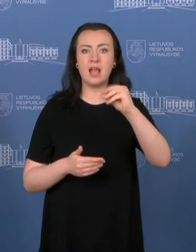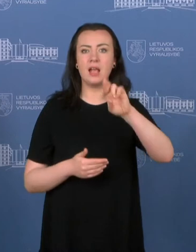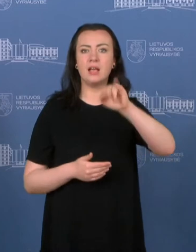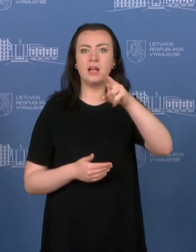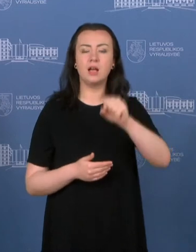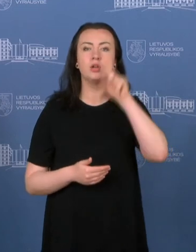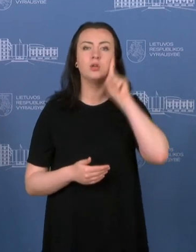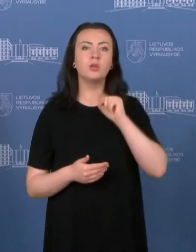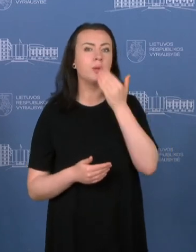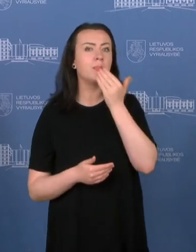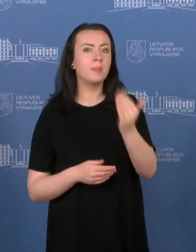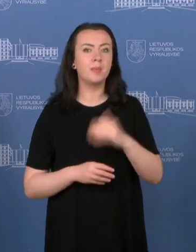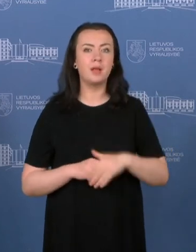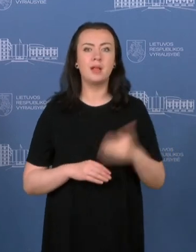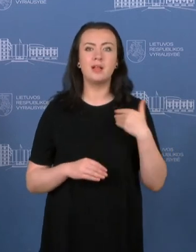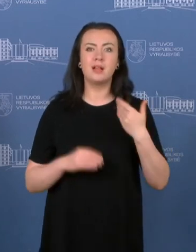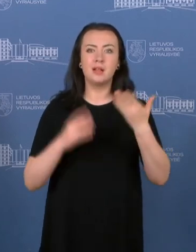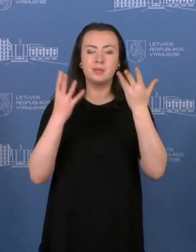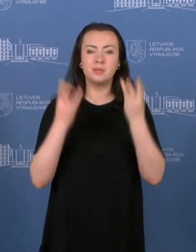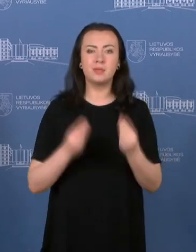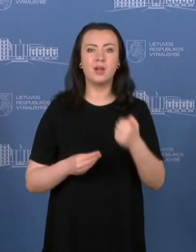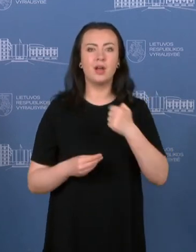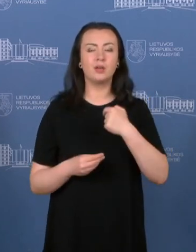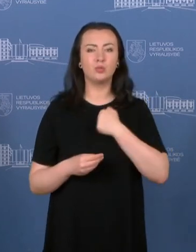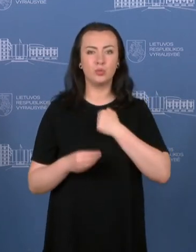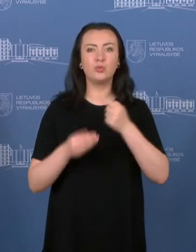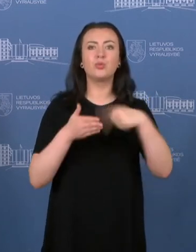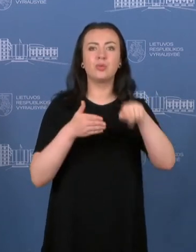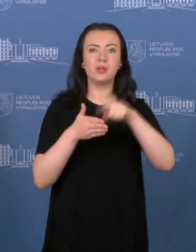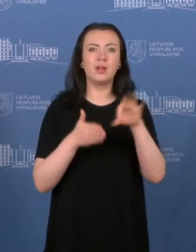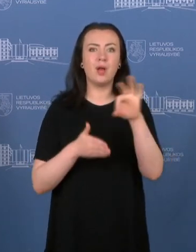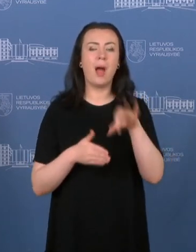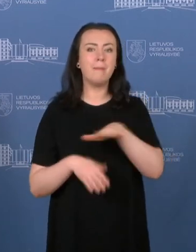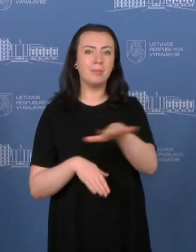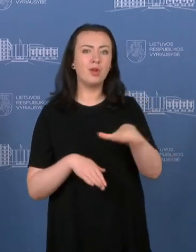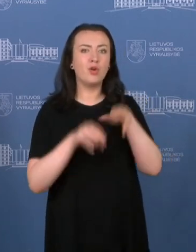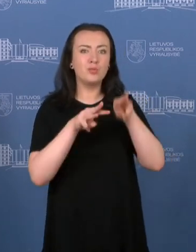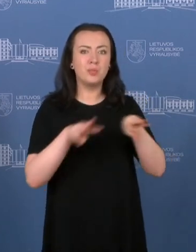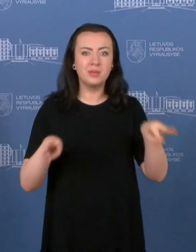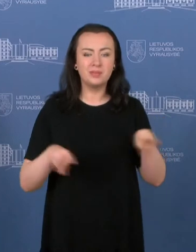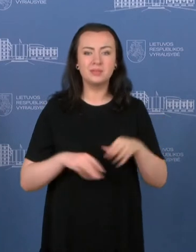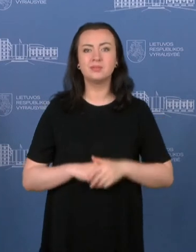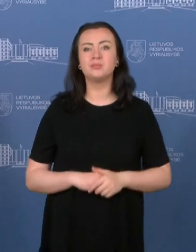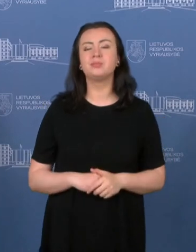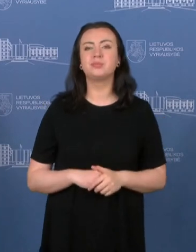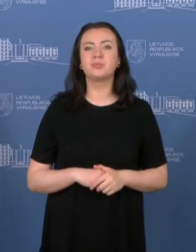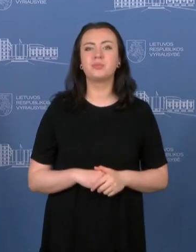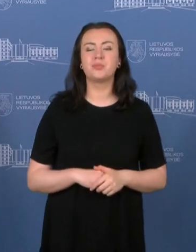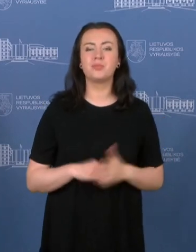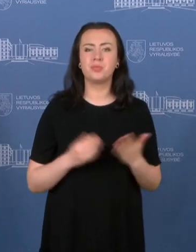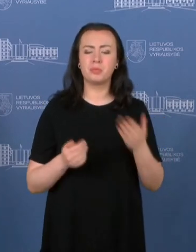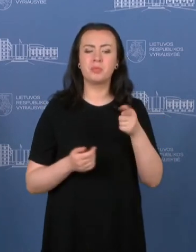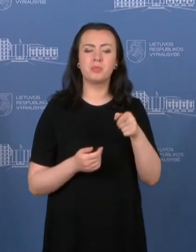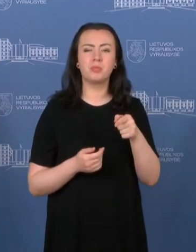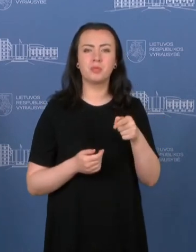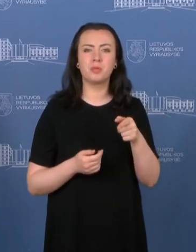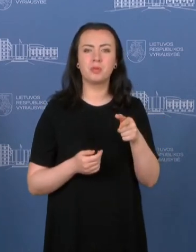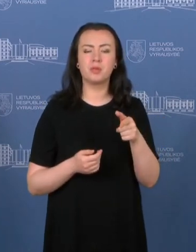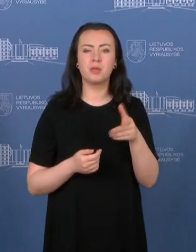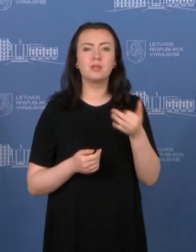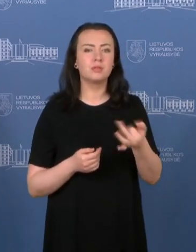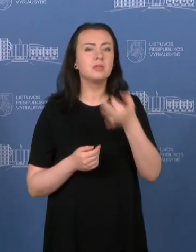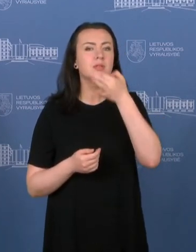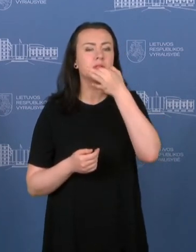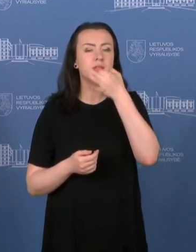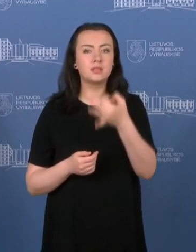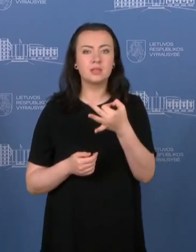Alonderytė. Labadiena, aš turėčiau klausimą aplinkos ministrui. Jūs praėjusią berods savaitę užsiminėte,